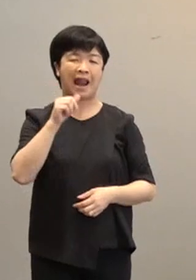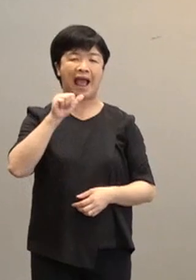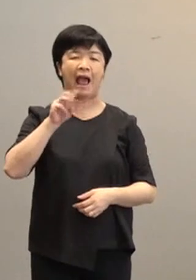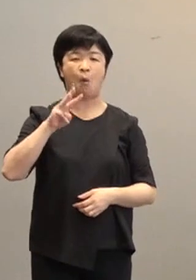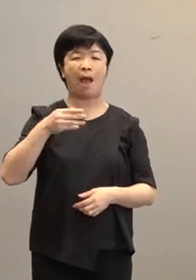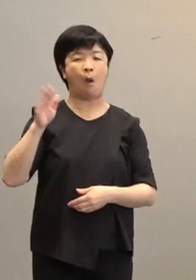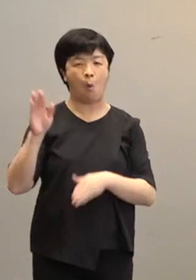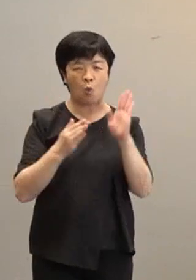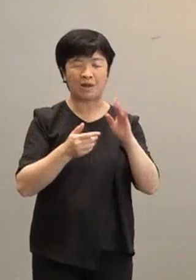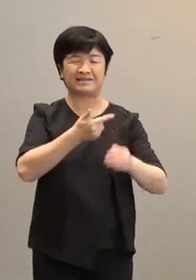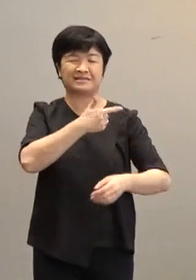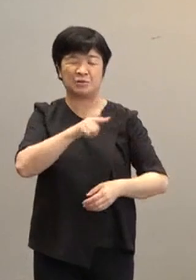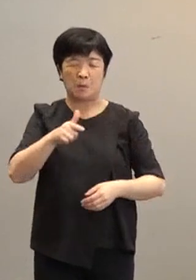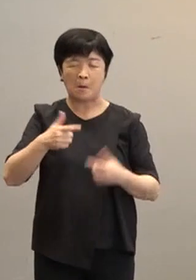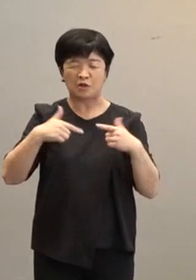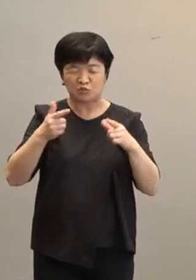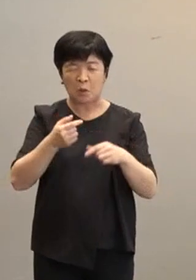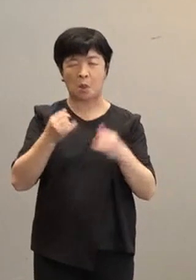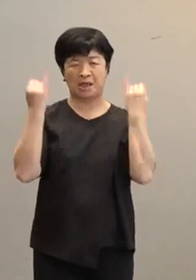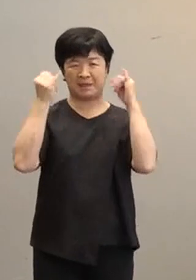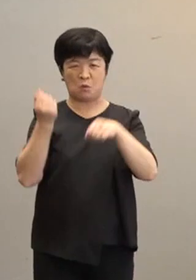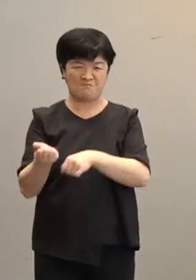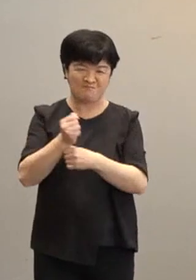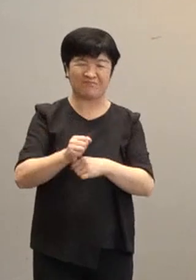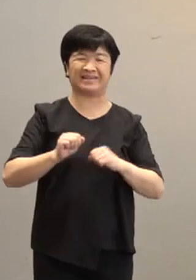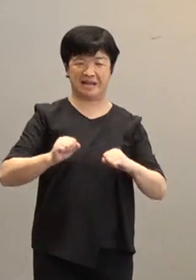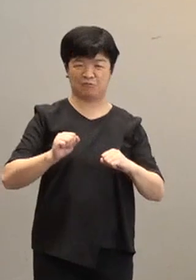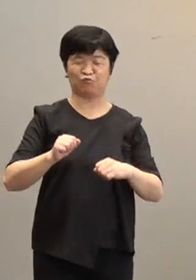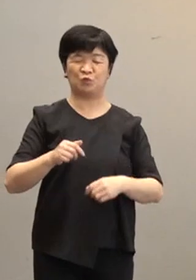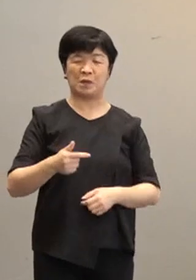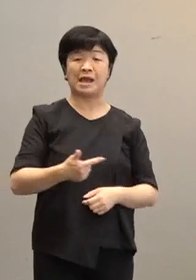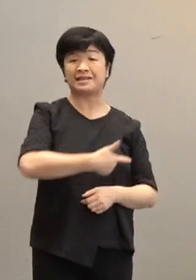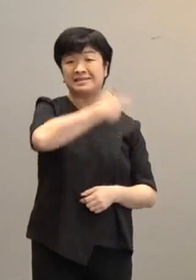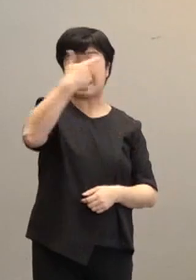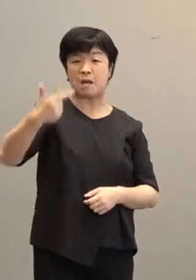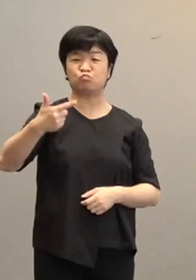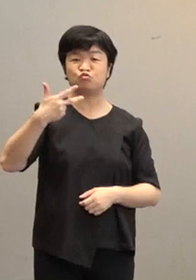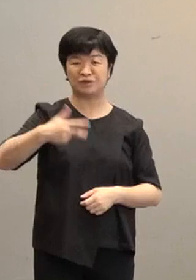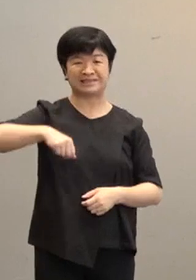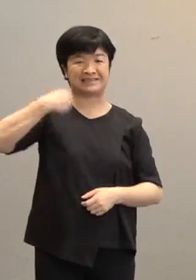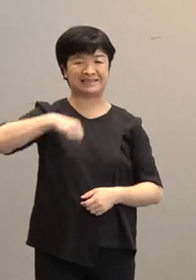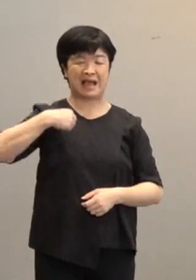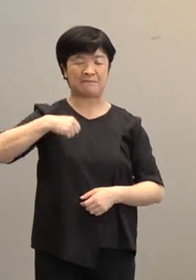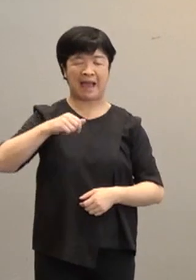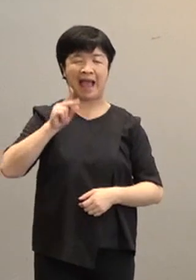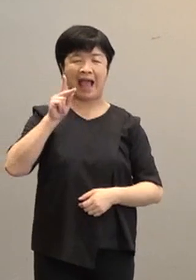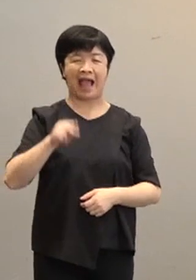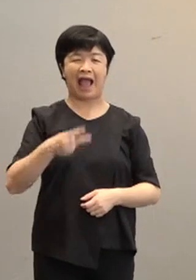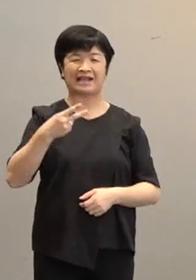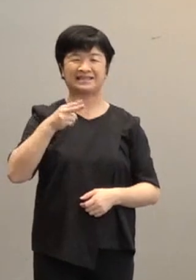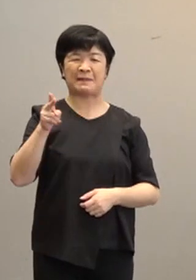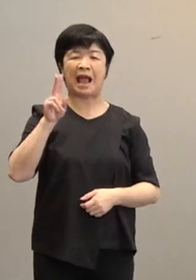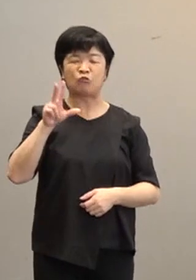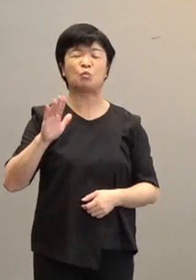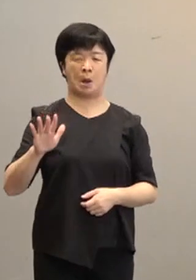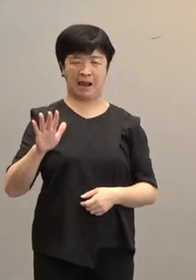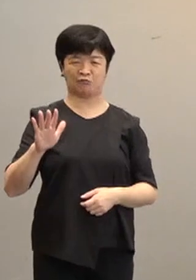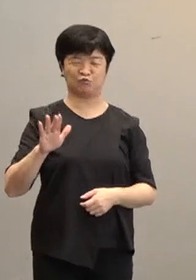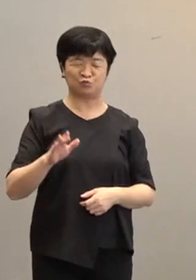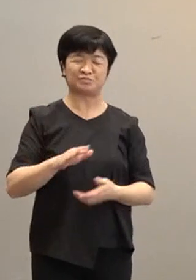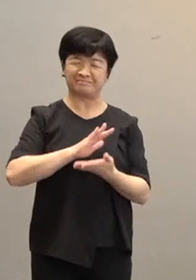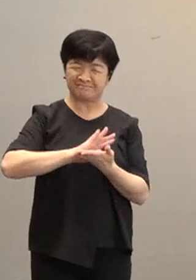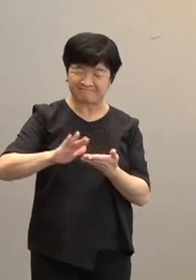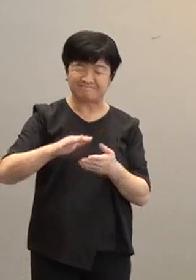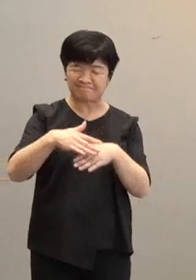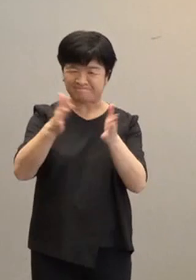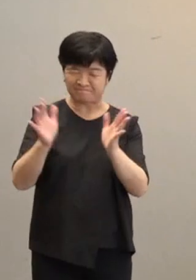をいたします。またこの日は山武市サマーカーニバルも開催をされます。華やかなサンバ隊の行進で会場がにぎわい、フィ